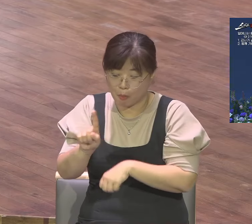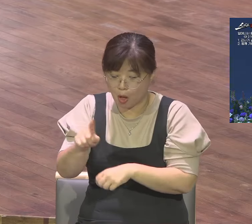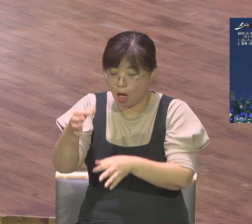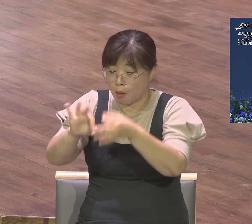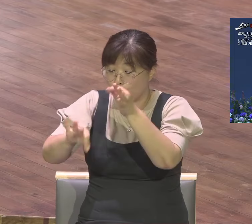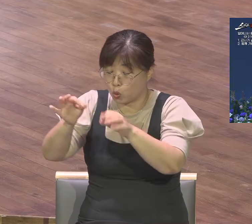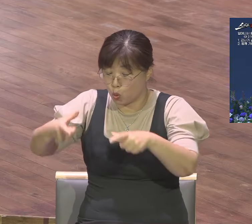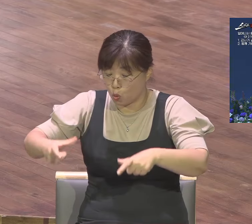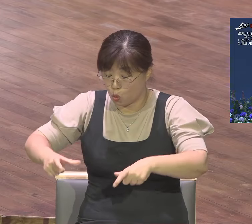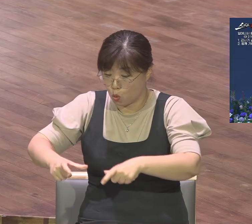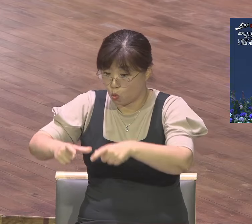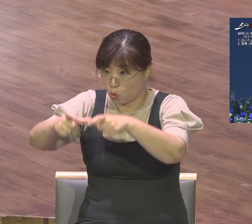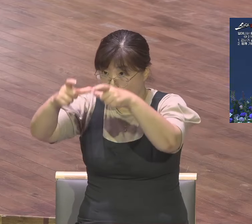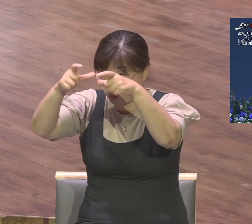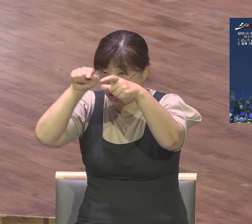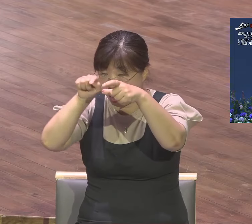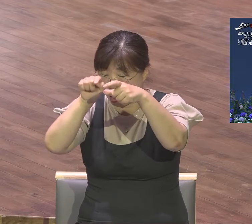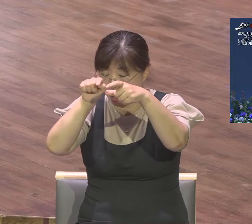피는 시기.